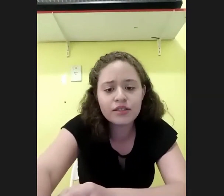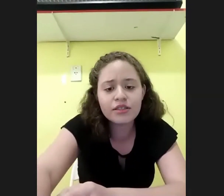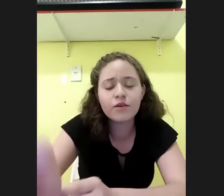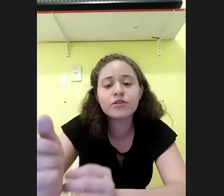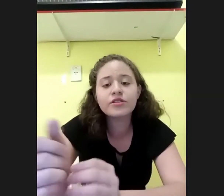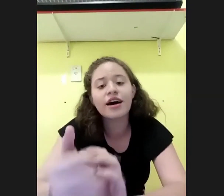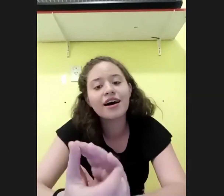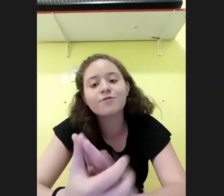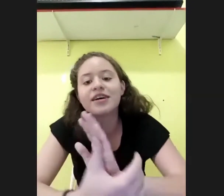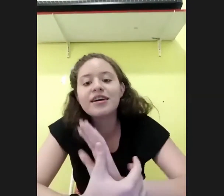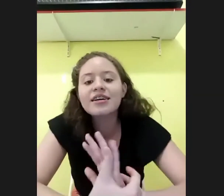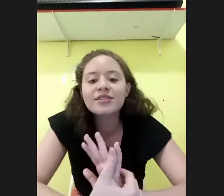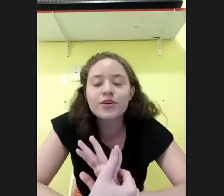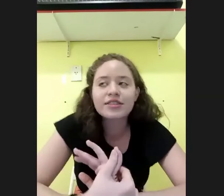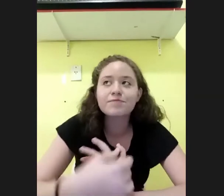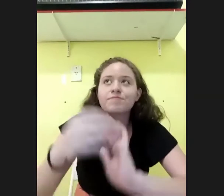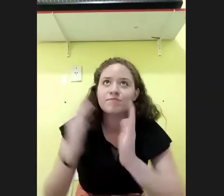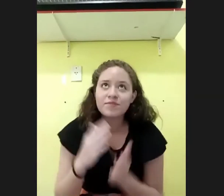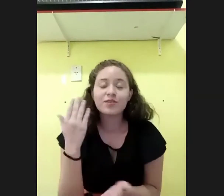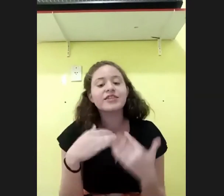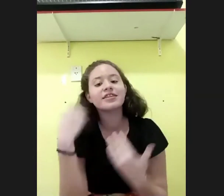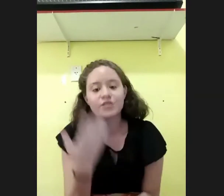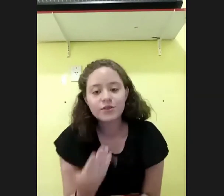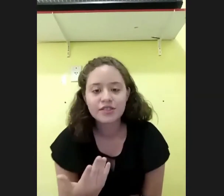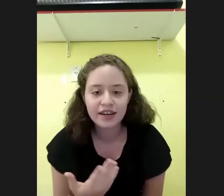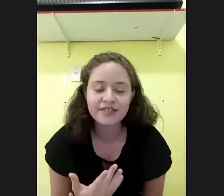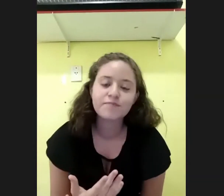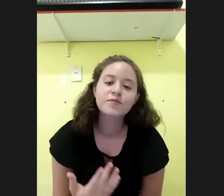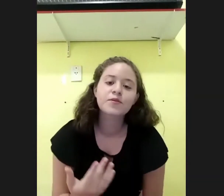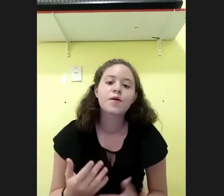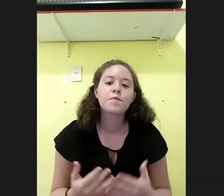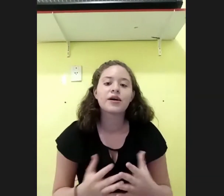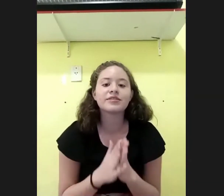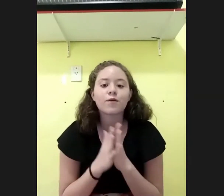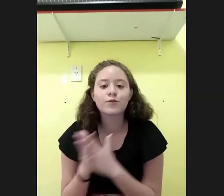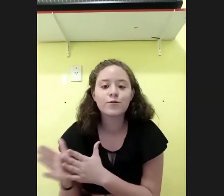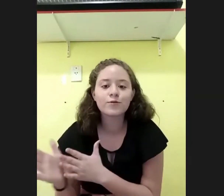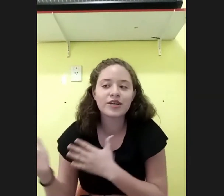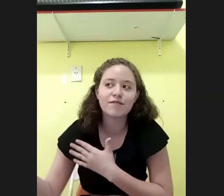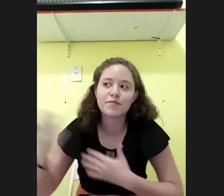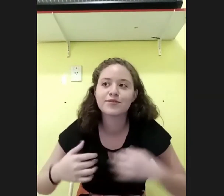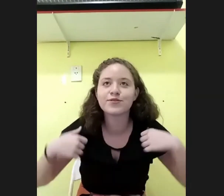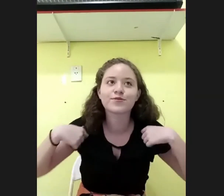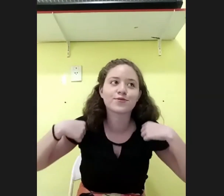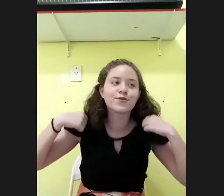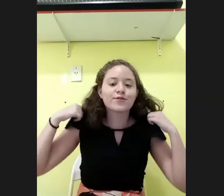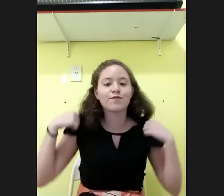eu gostava, só que eu já entendia os sinais. Mas quando eu chegava perto de um surdo, eu ficava